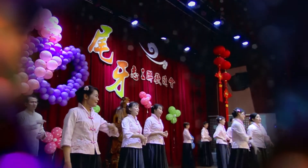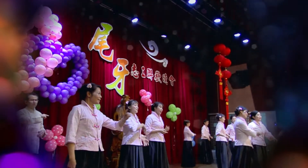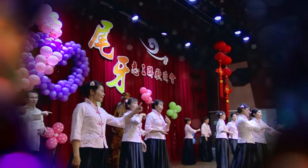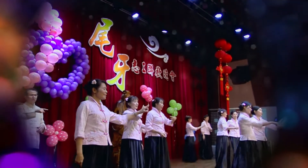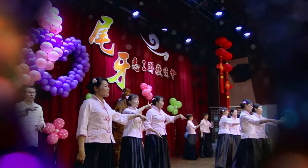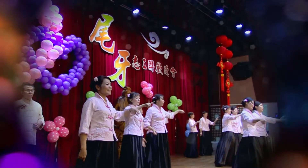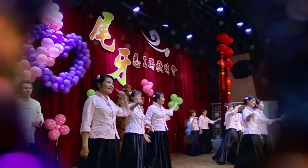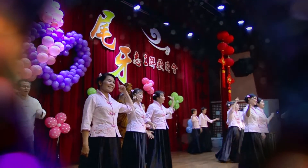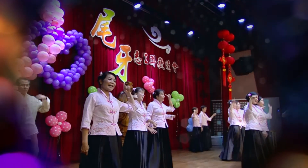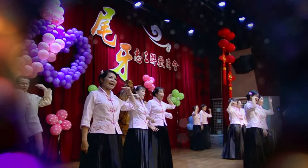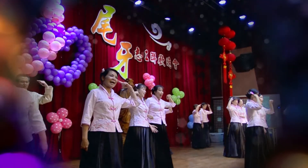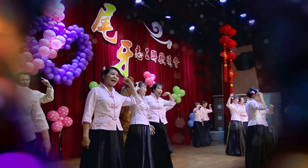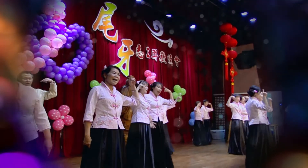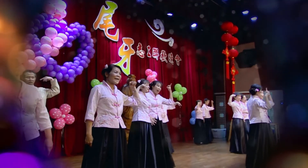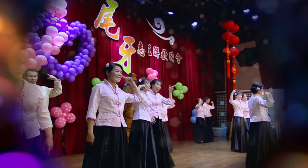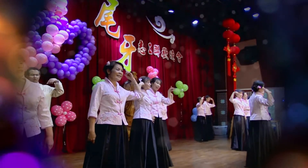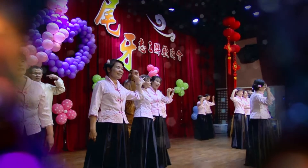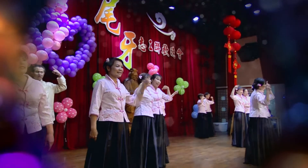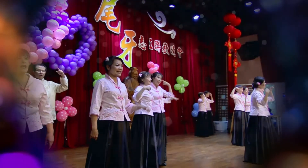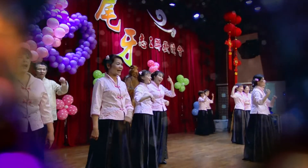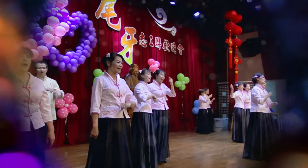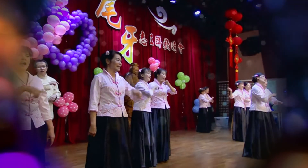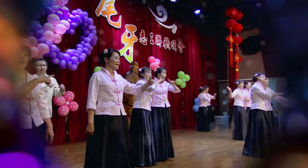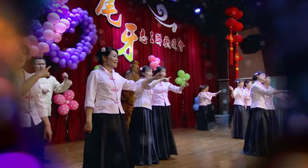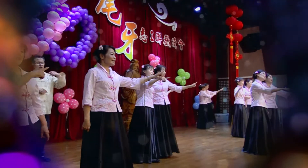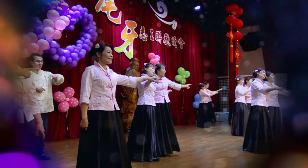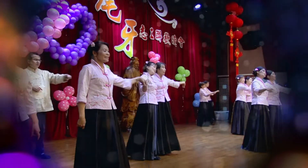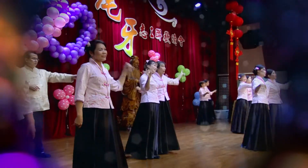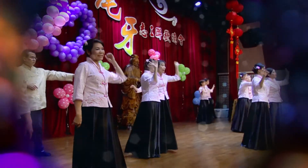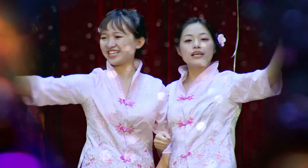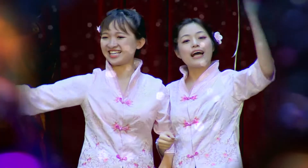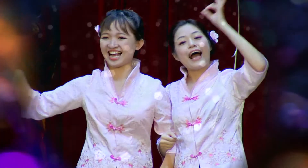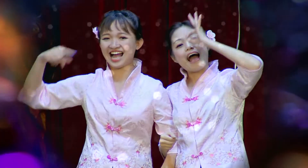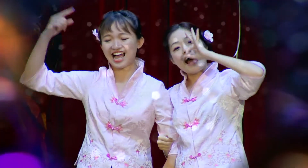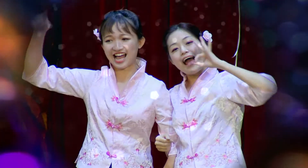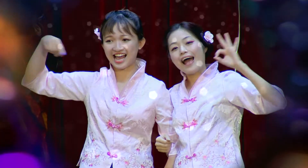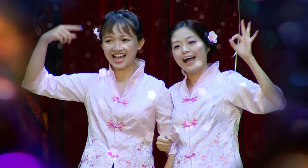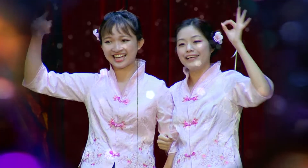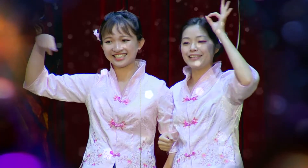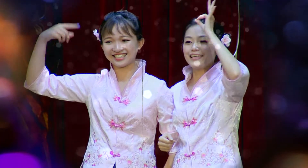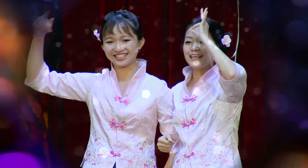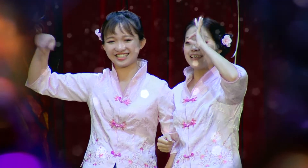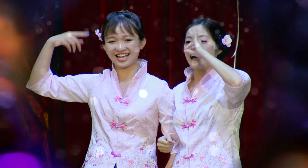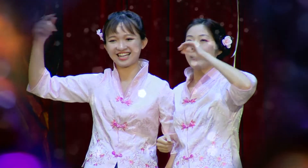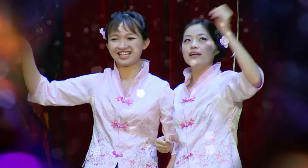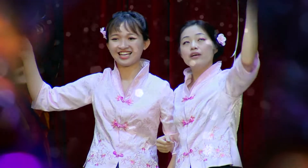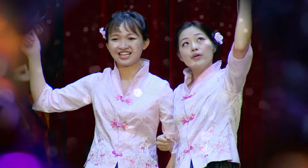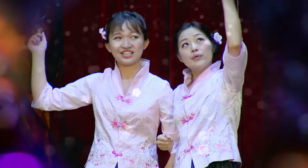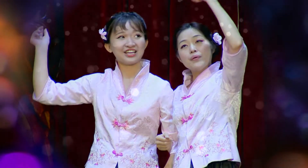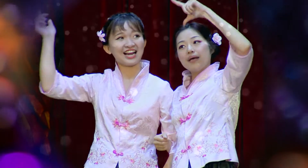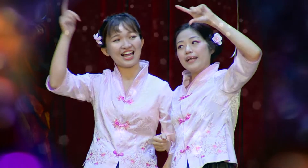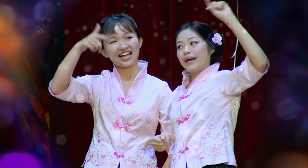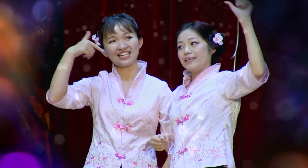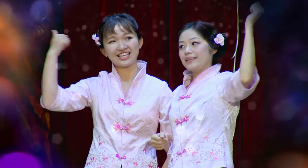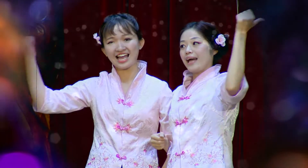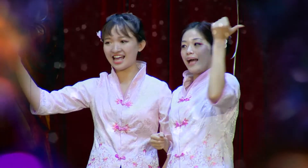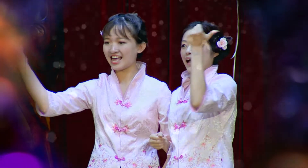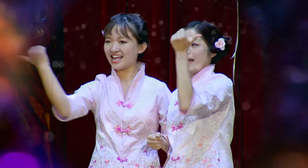心，你去想一想，你去看一看，月亮